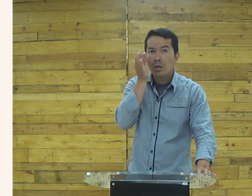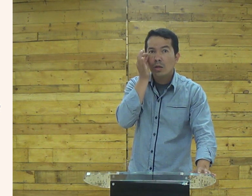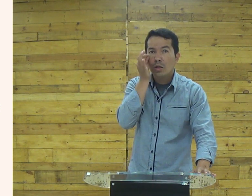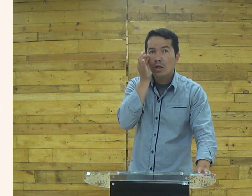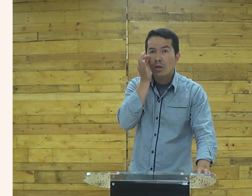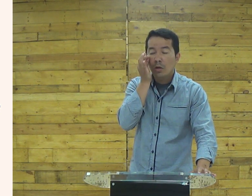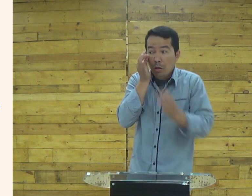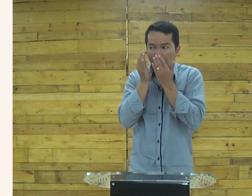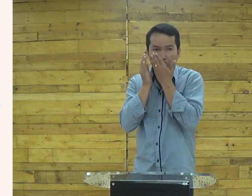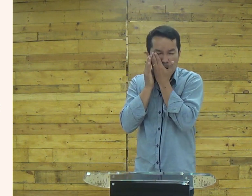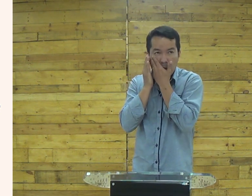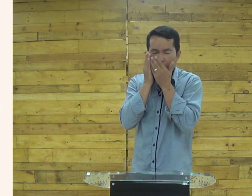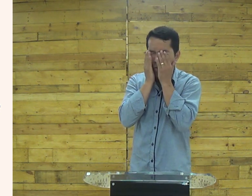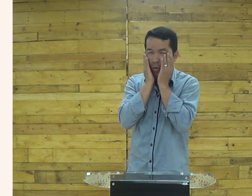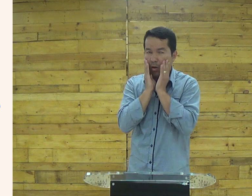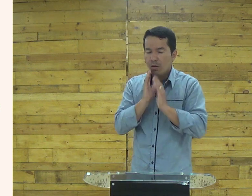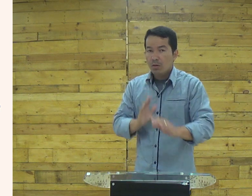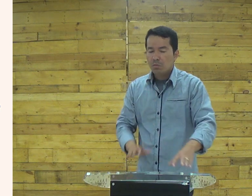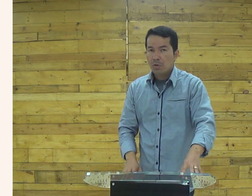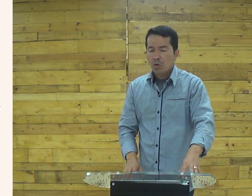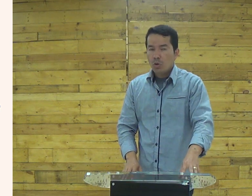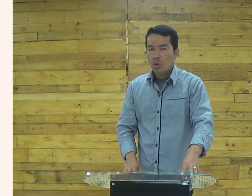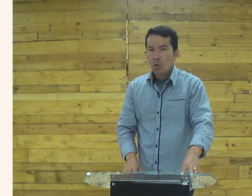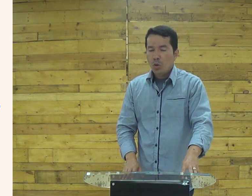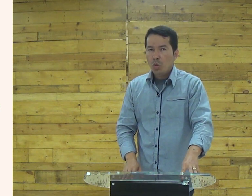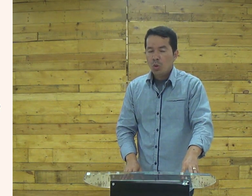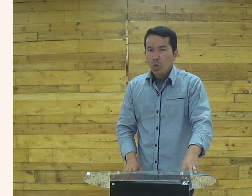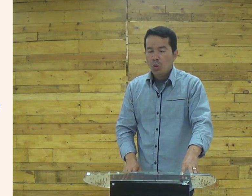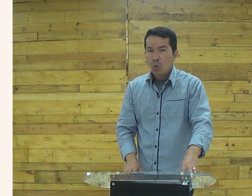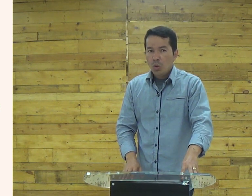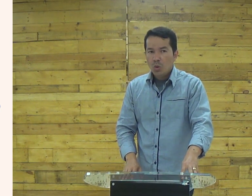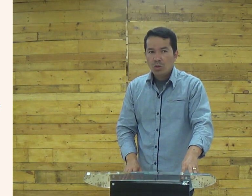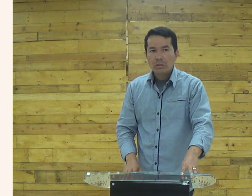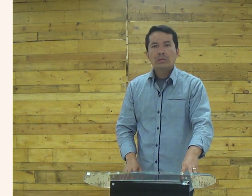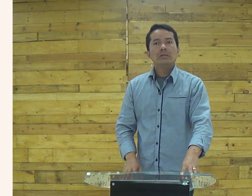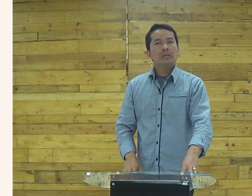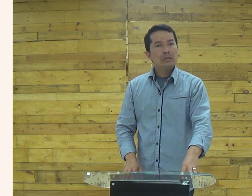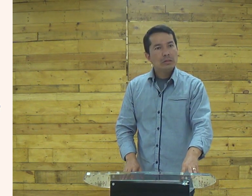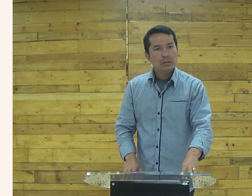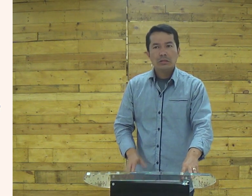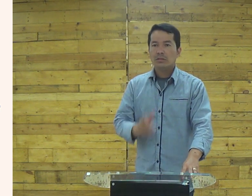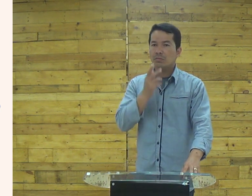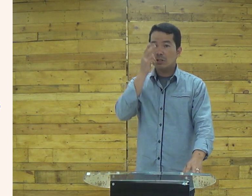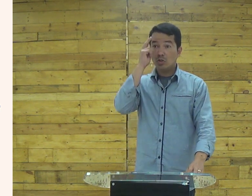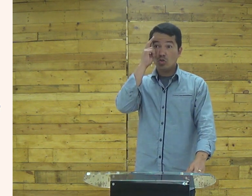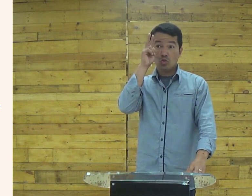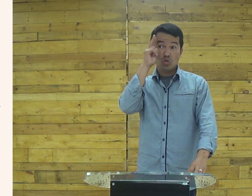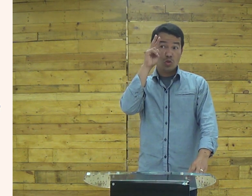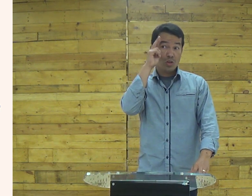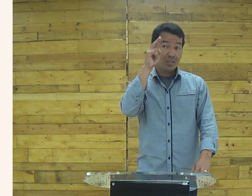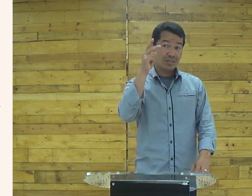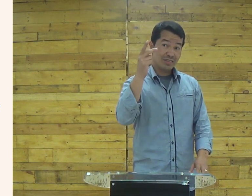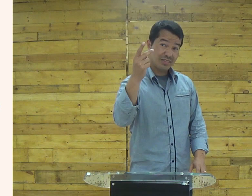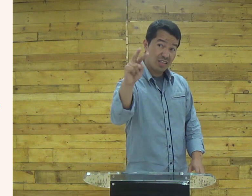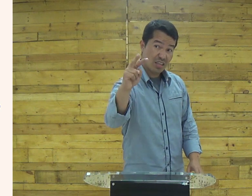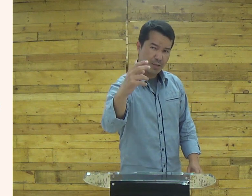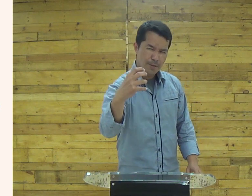fiquei admirado mesmo, emocionado, inclusive, muito. A sua